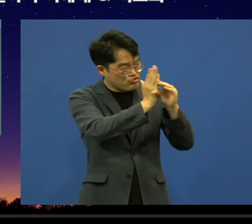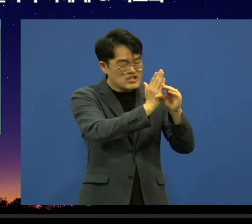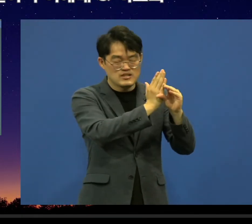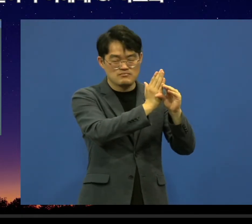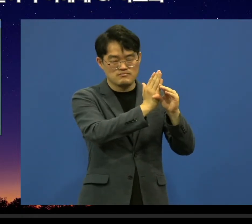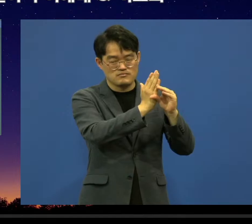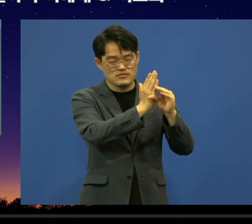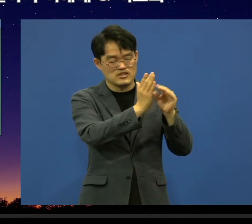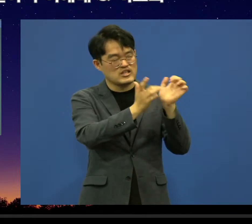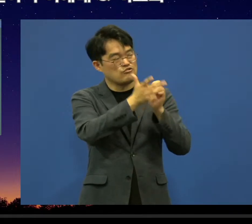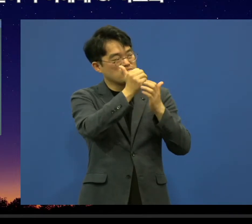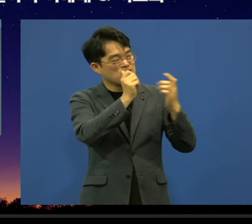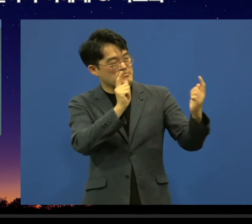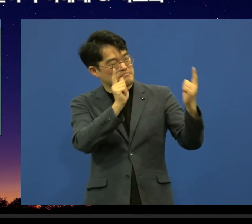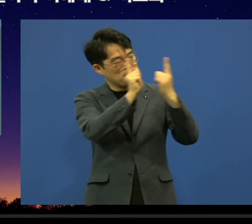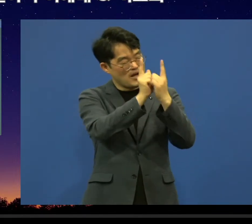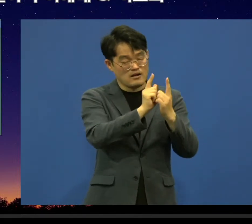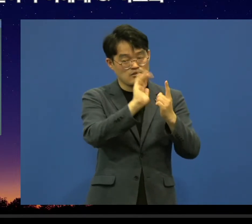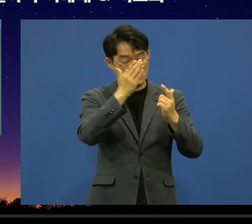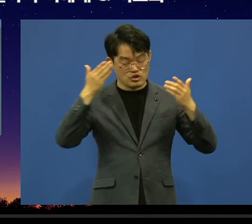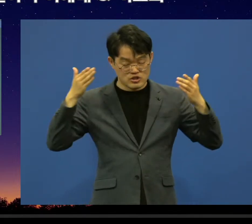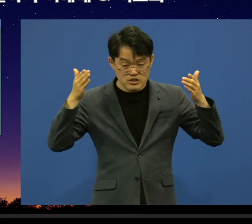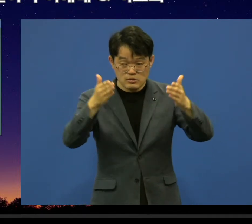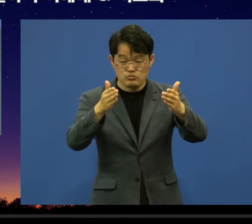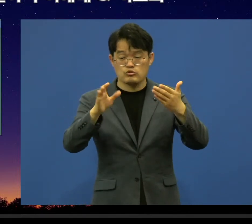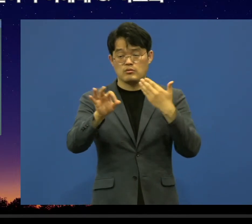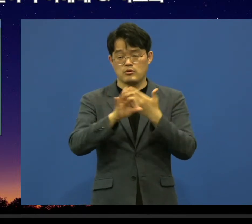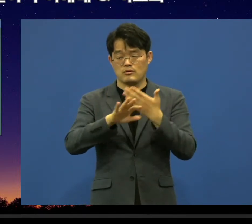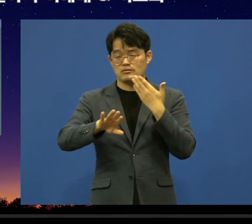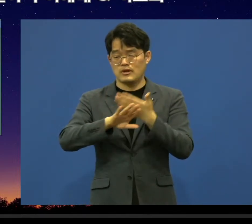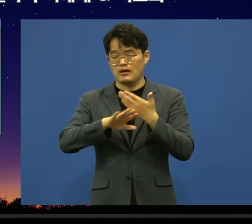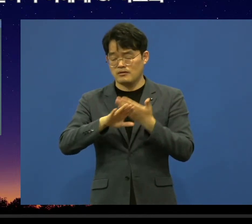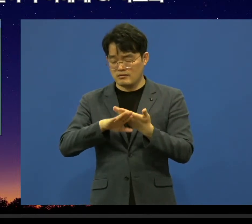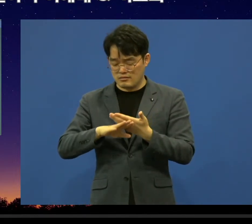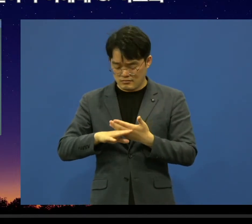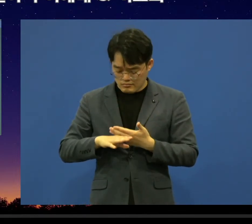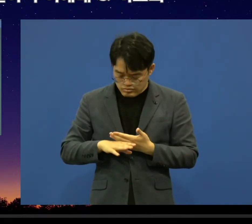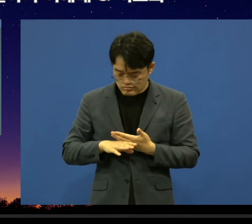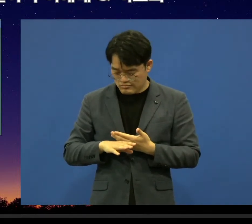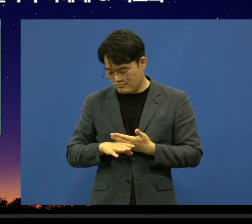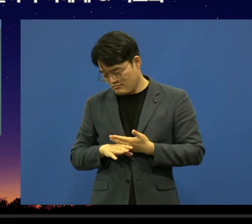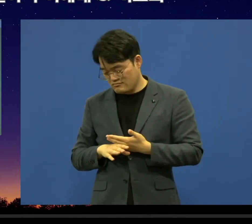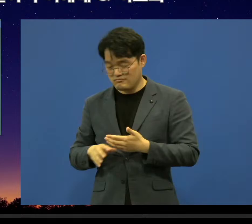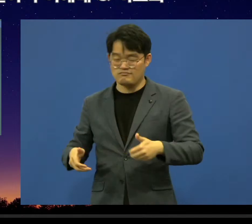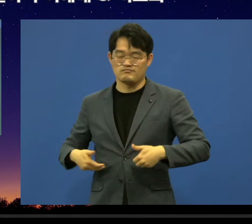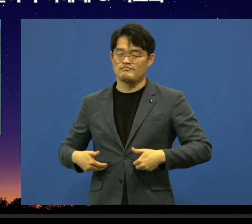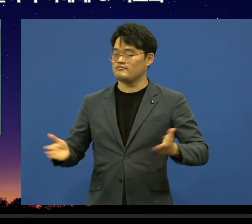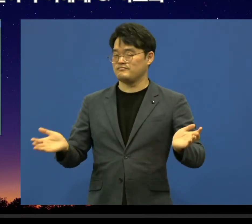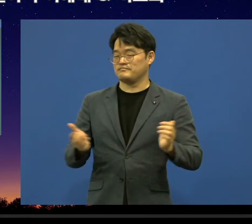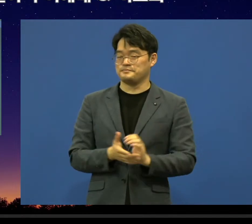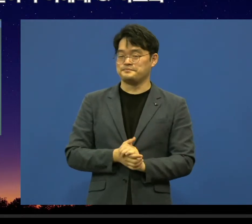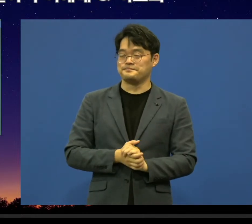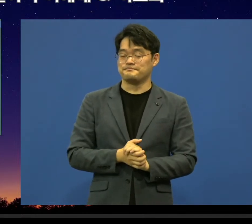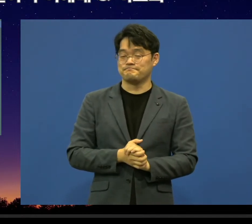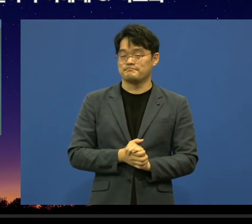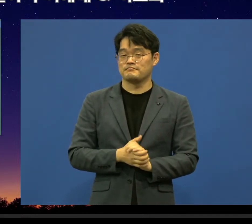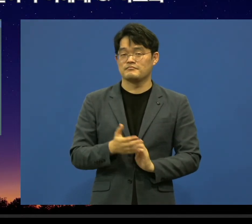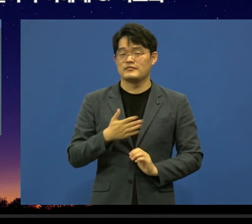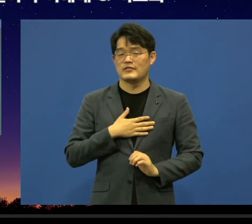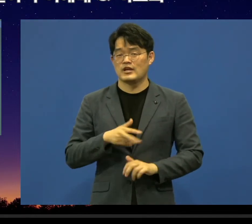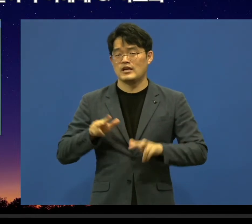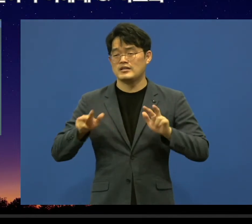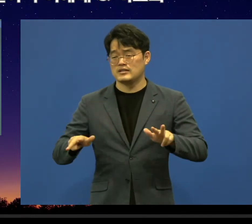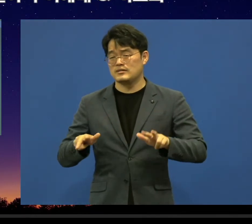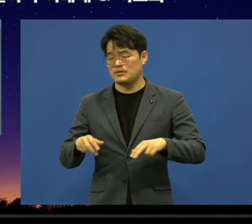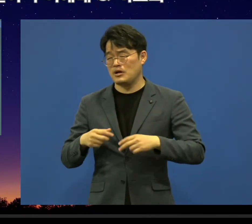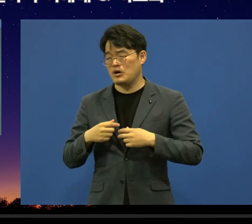본질적인 것에 집중하면 다른 것들은 더 이상 문제가 되지 않아요. 내가 지금 이거 없으면 죽을 것만 같은